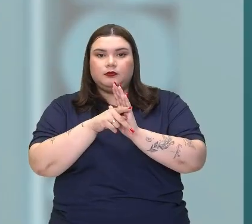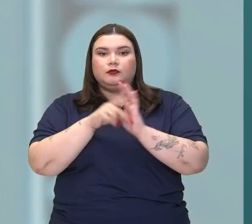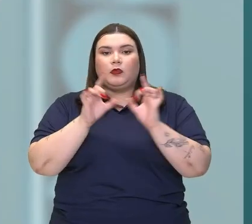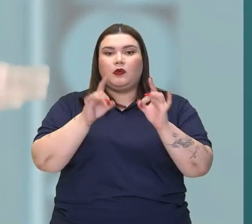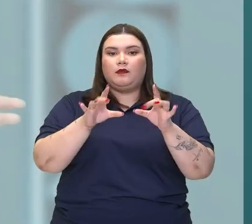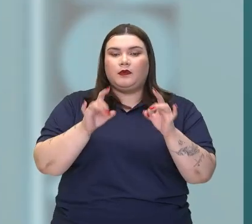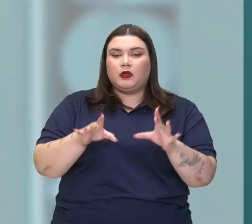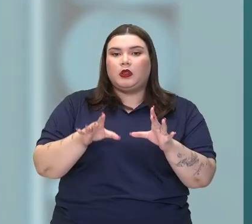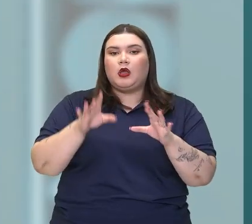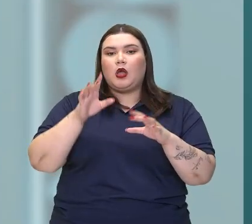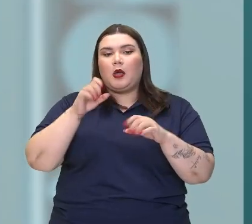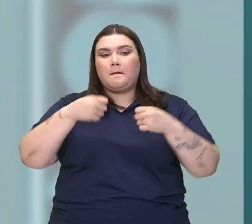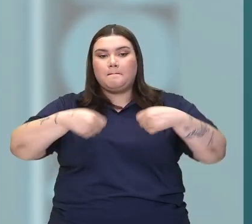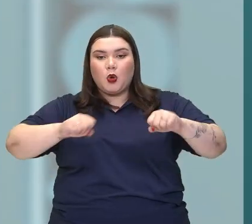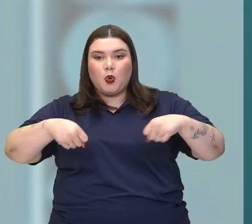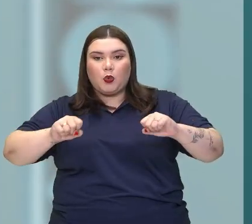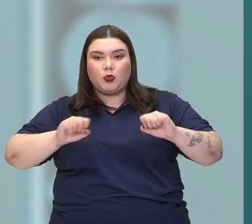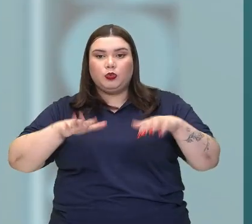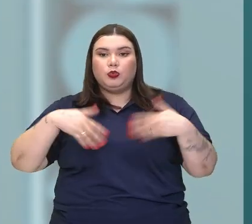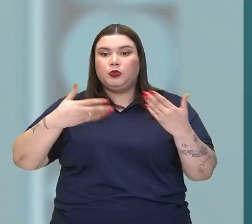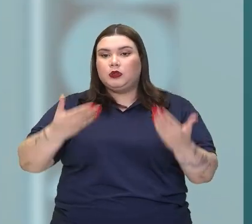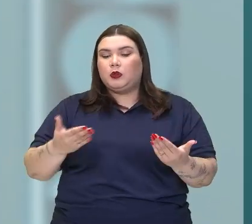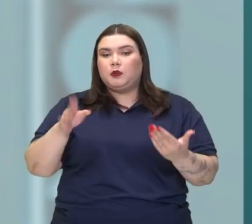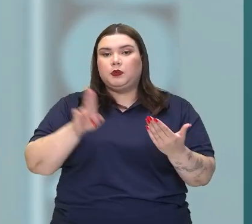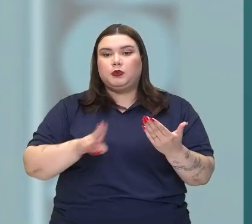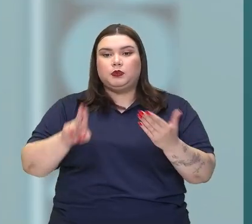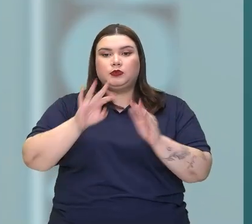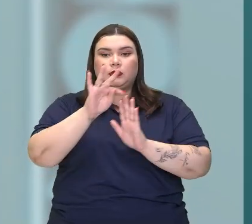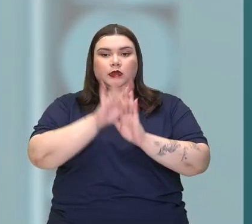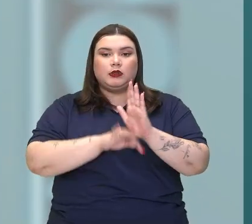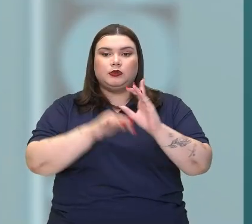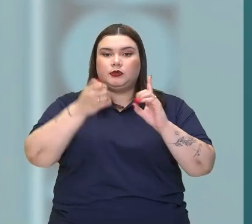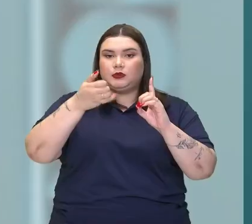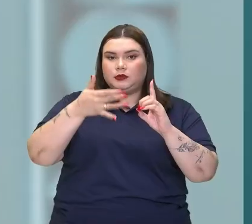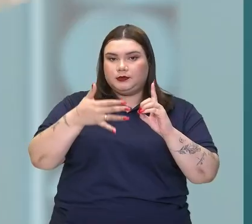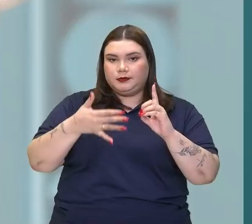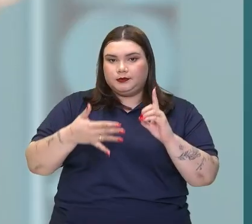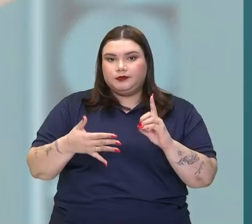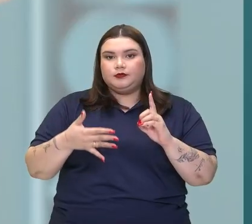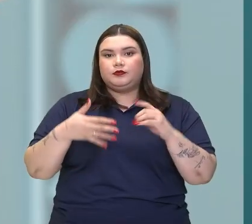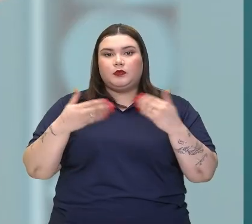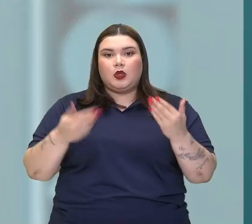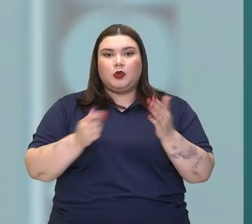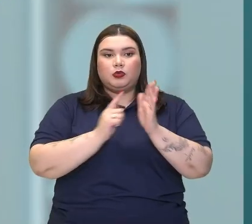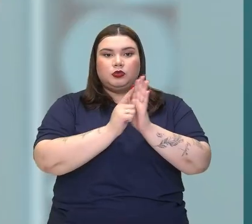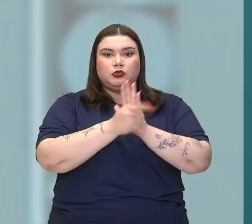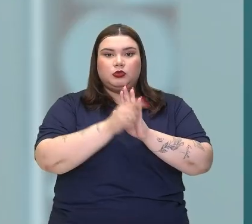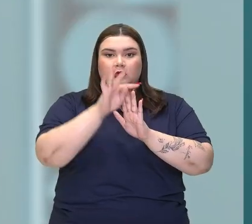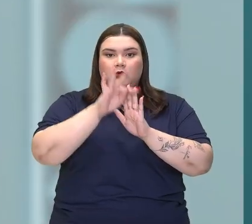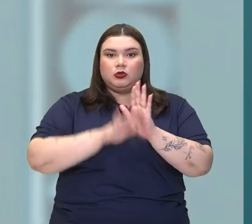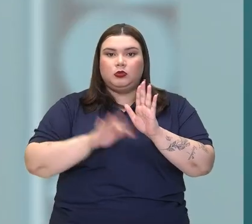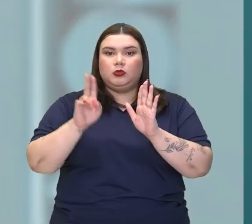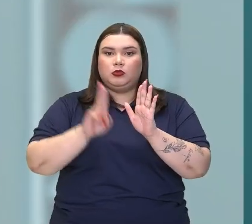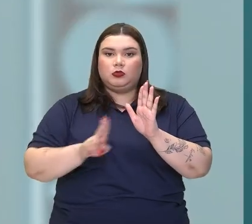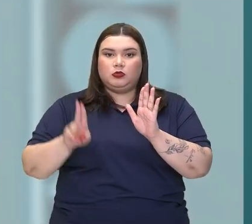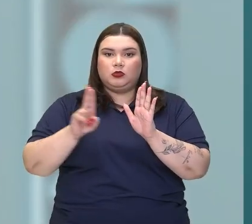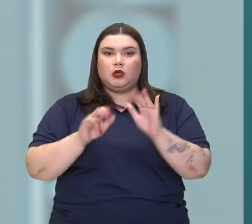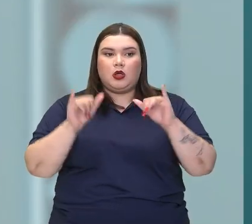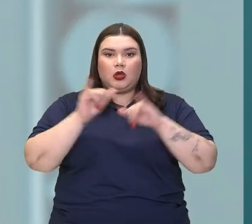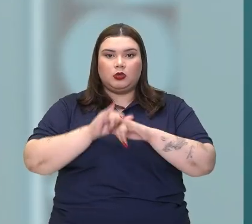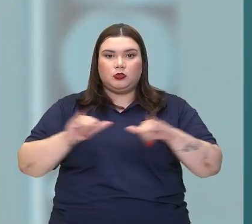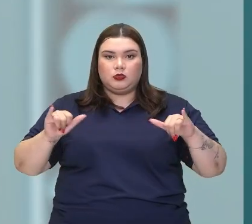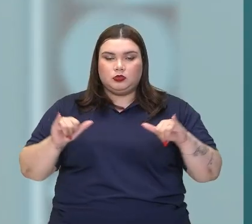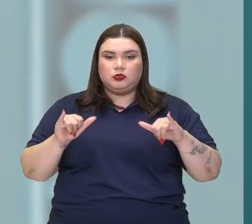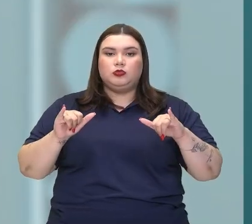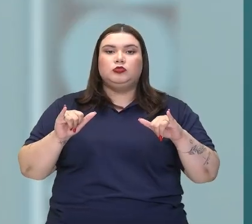da moto, logo eu estou fazendo uso de um texto descritivo. E o gênero textual que eu estou utilizando é o anúncio